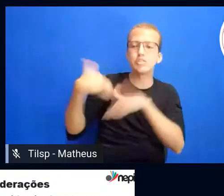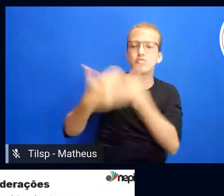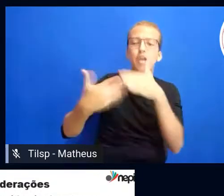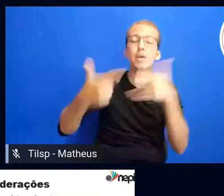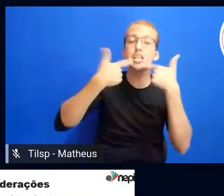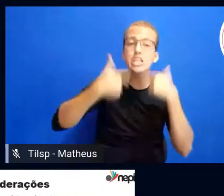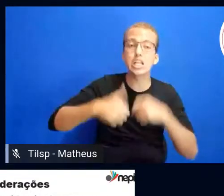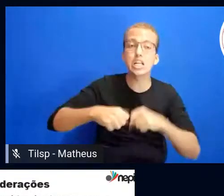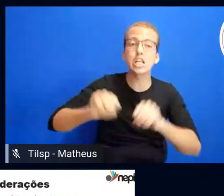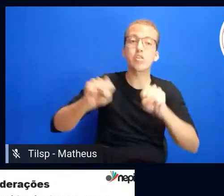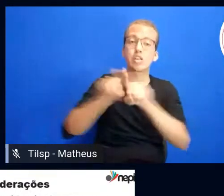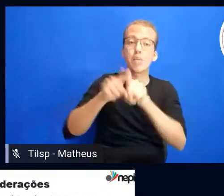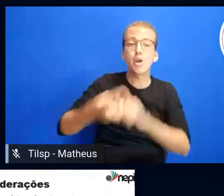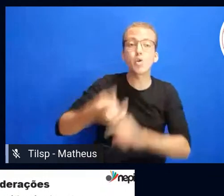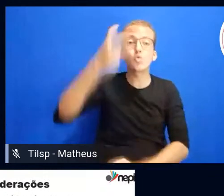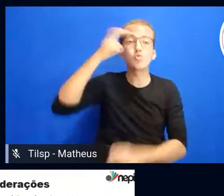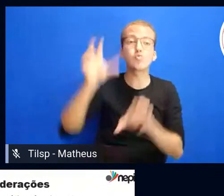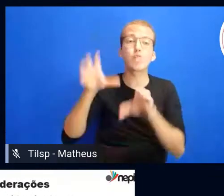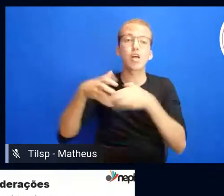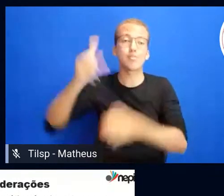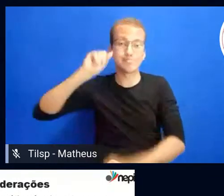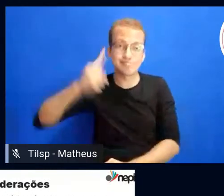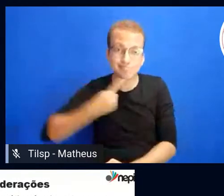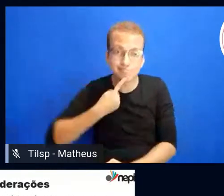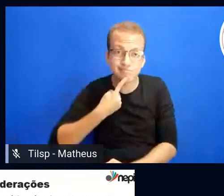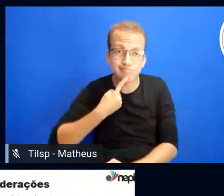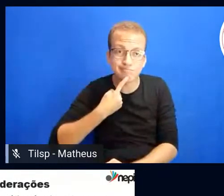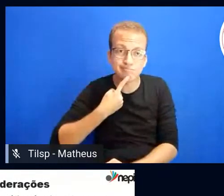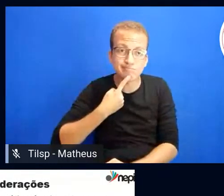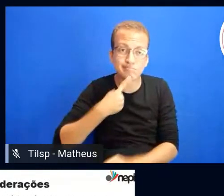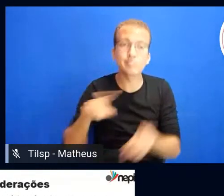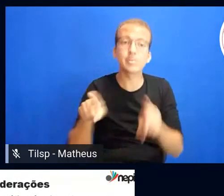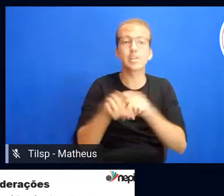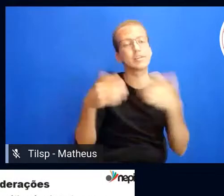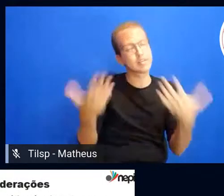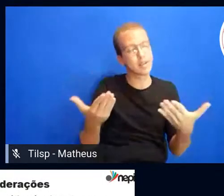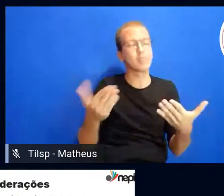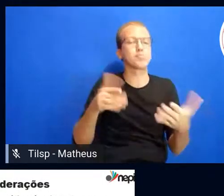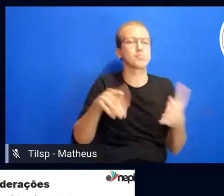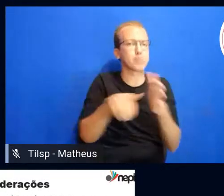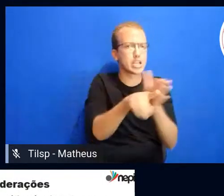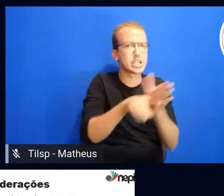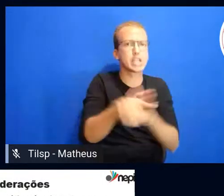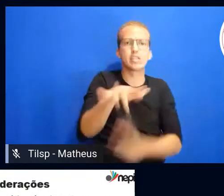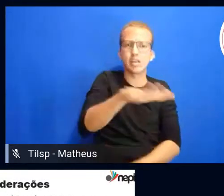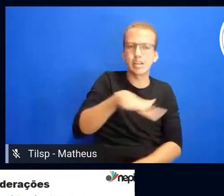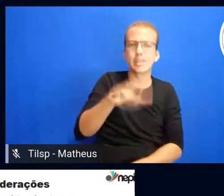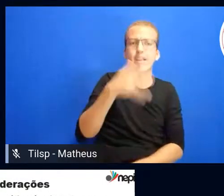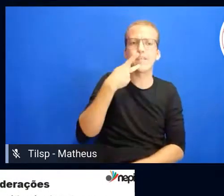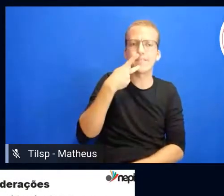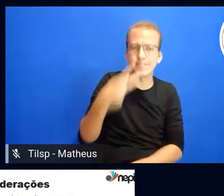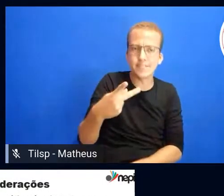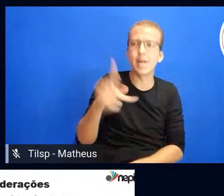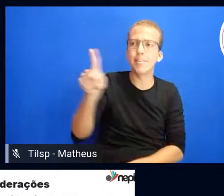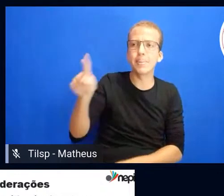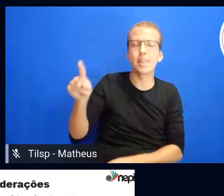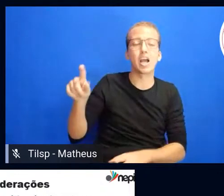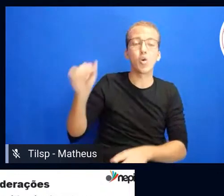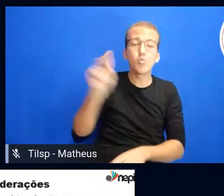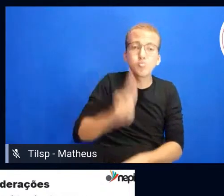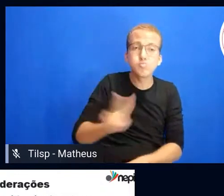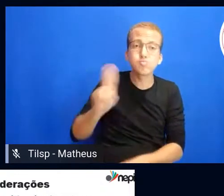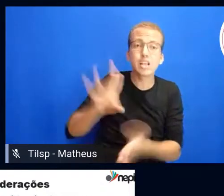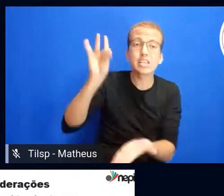social da comunidade sul. Como eu disse, é consenso entre os pesquisadores de que essa materialidade magética, de que a imagem